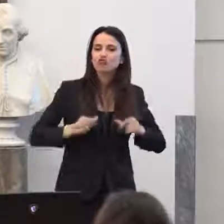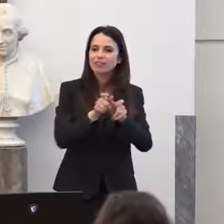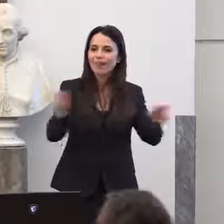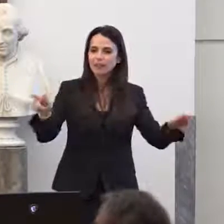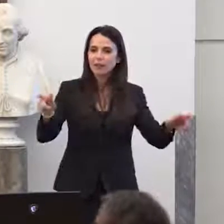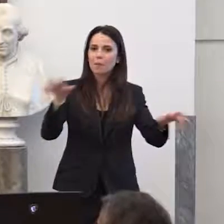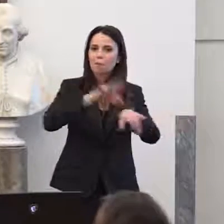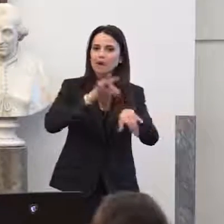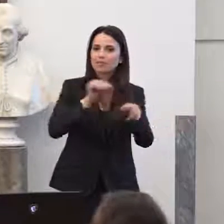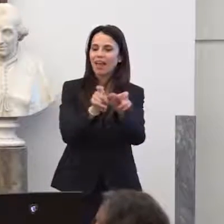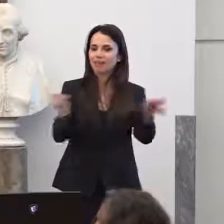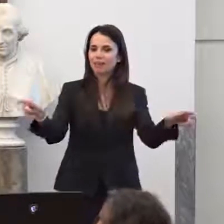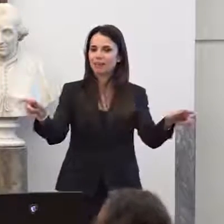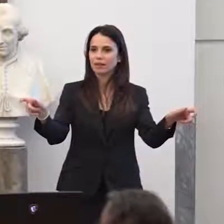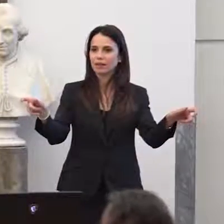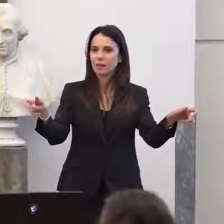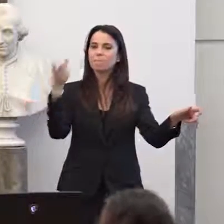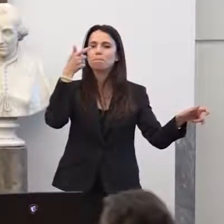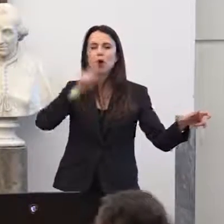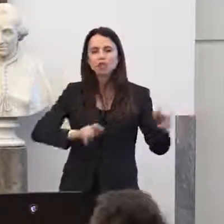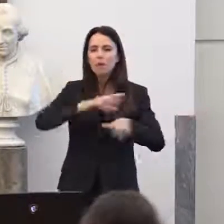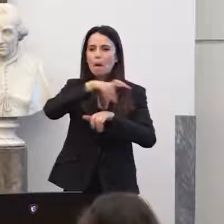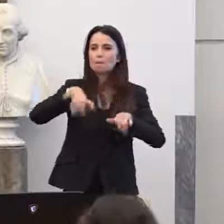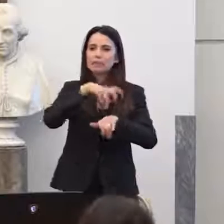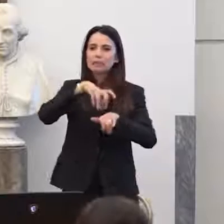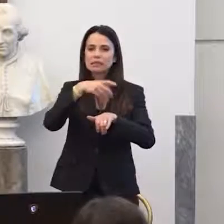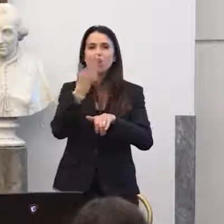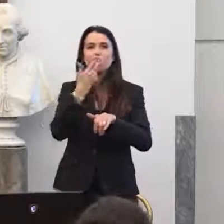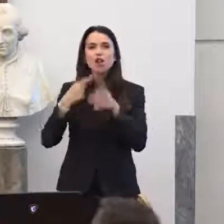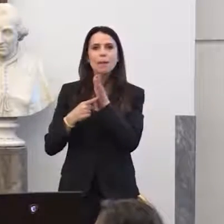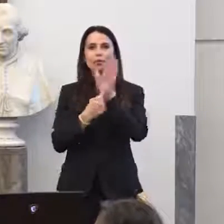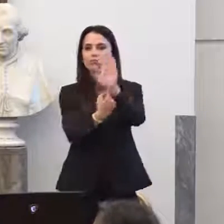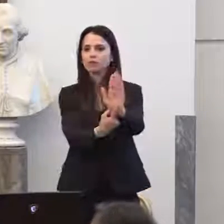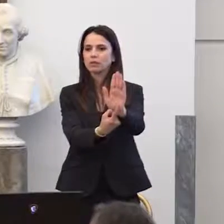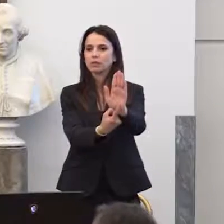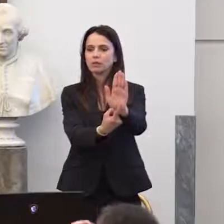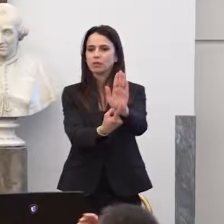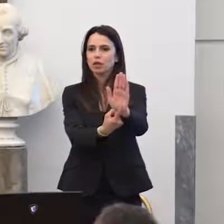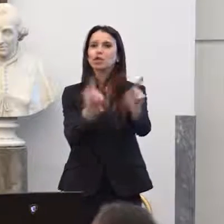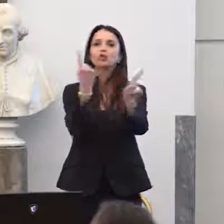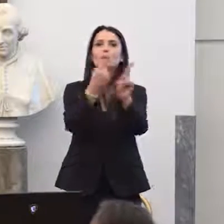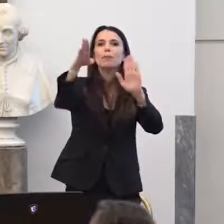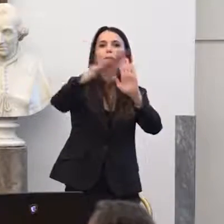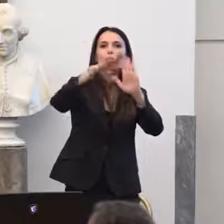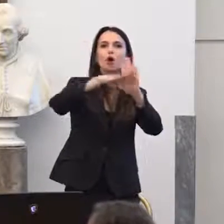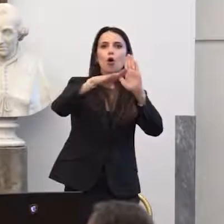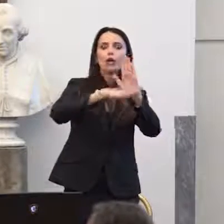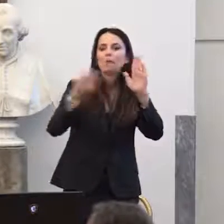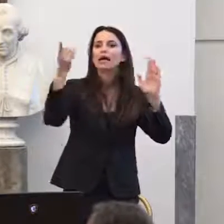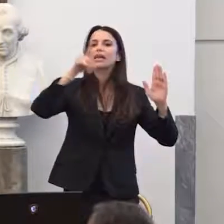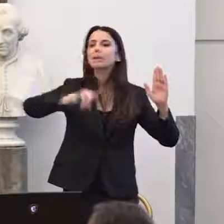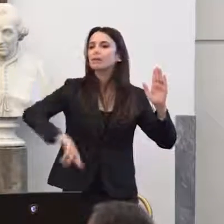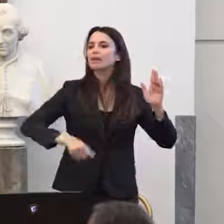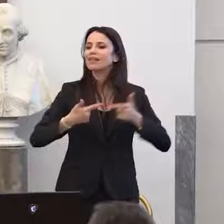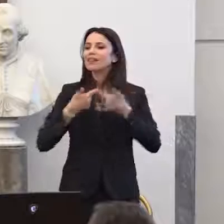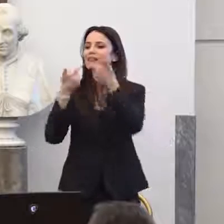che vogliamo rappresentare anche al Ministero è che dobbiamo giustamente programmare per rispondere a un bisogno di salute.